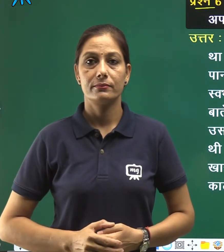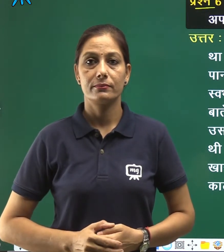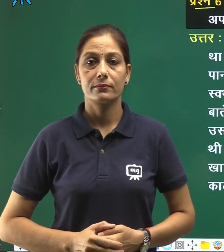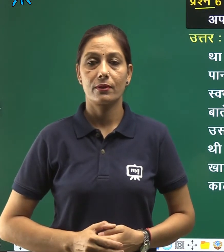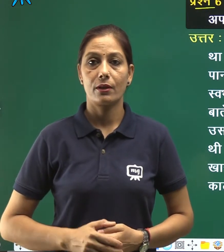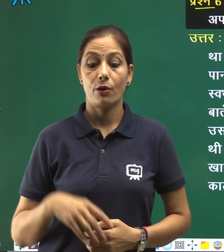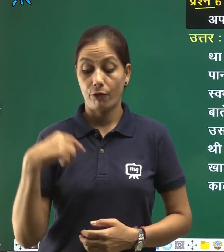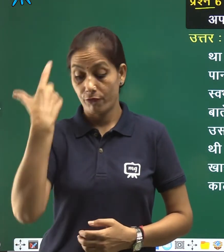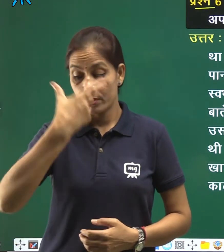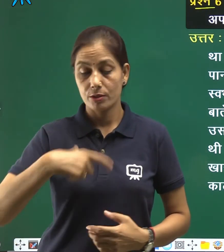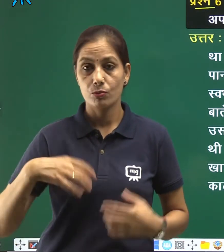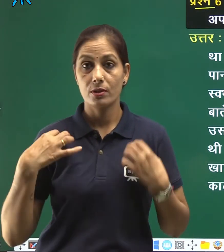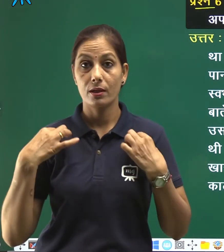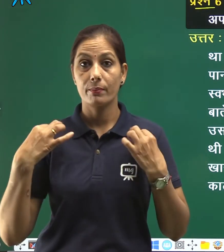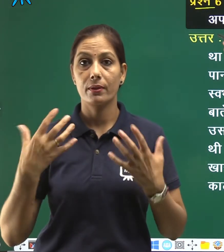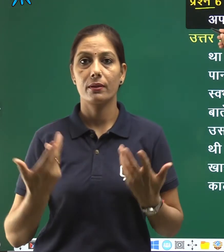वेशभूषा